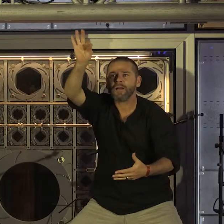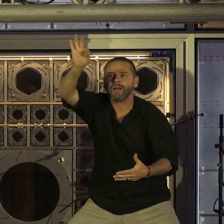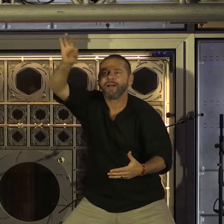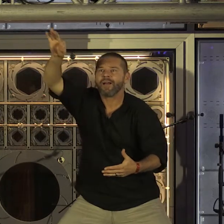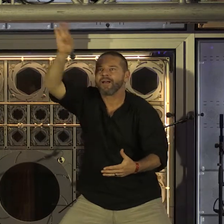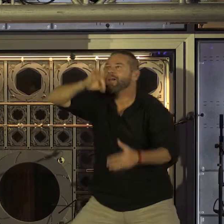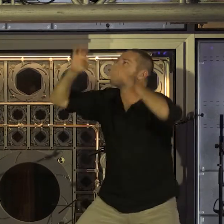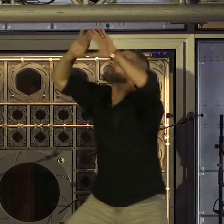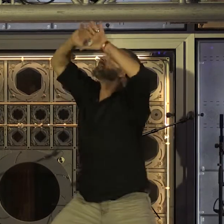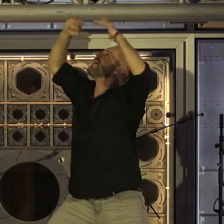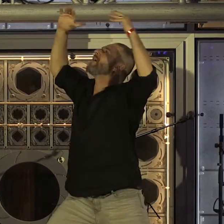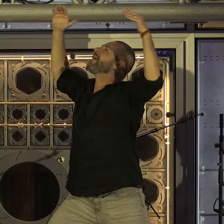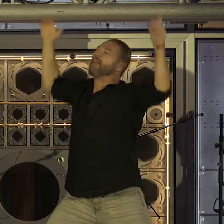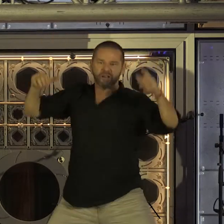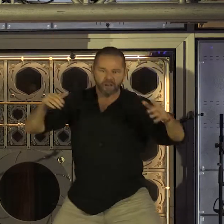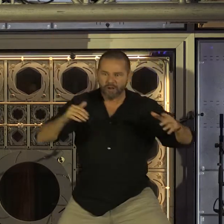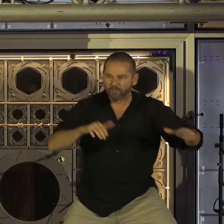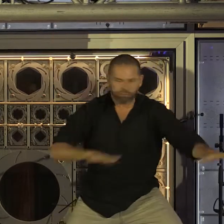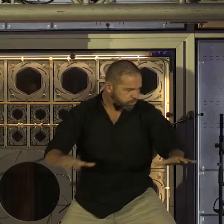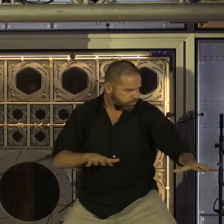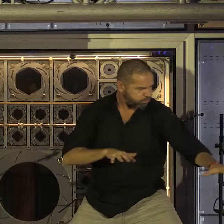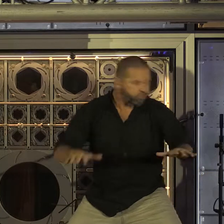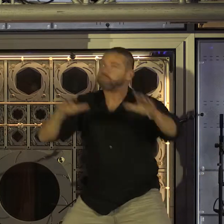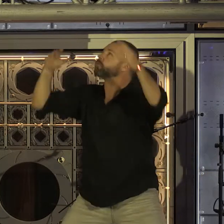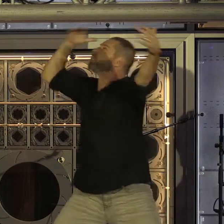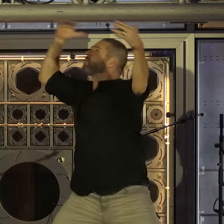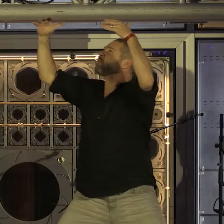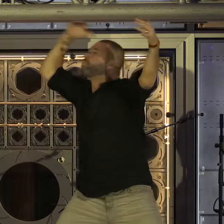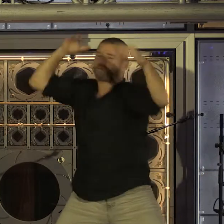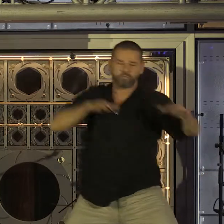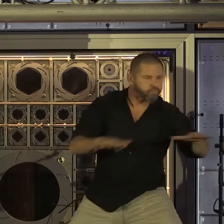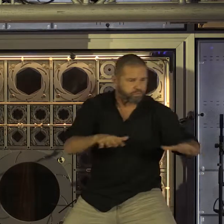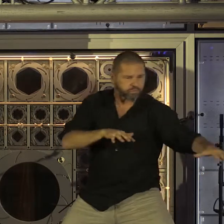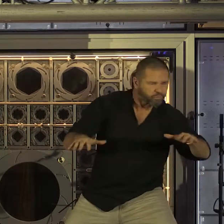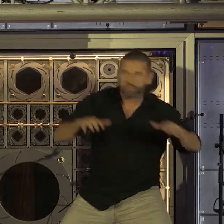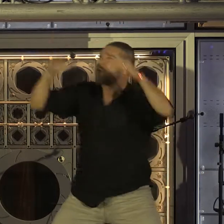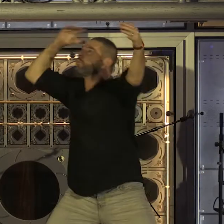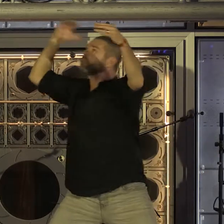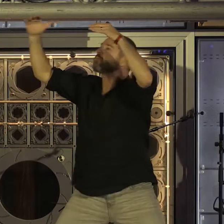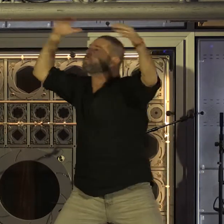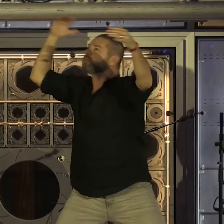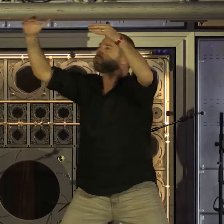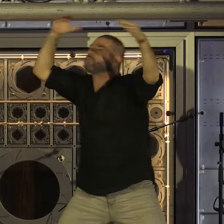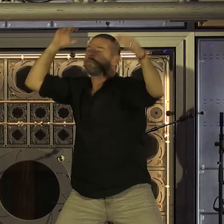et démon se mirent à pleurer, car s'ouvrait alors le sexe de la création.